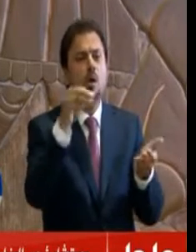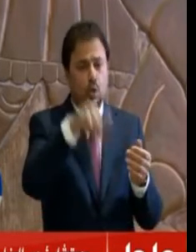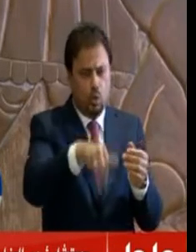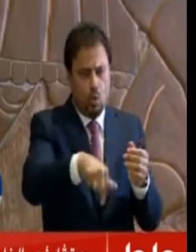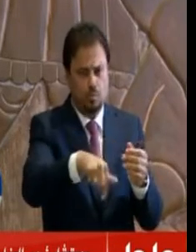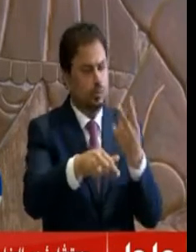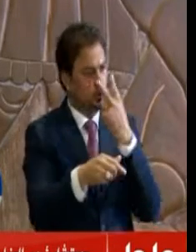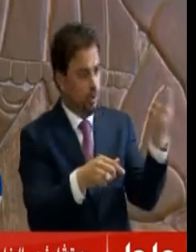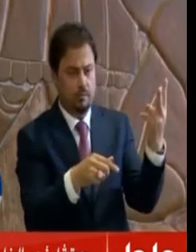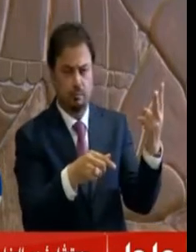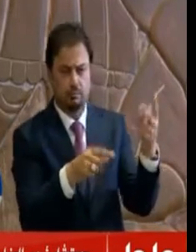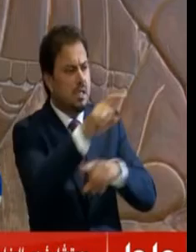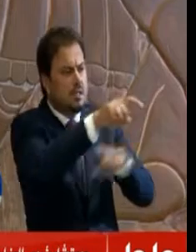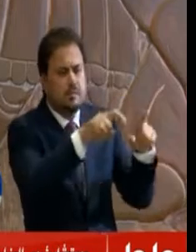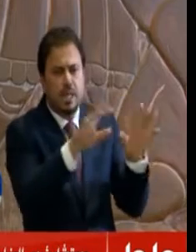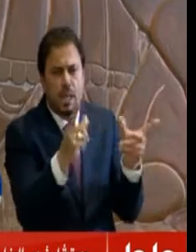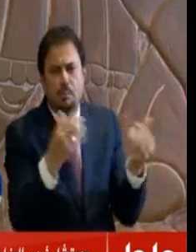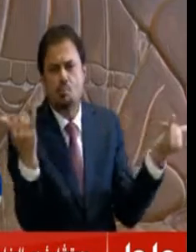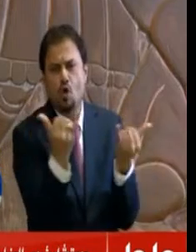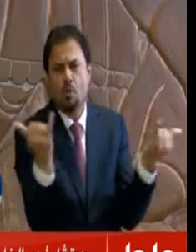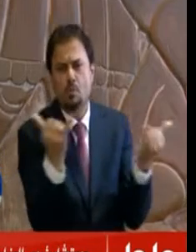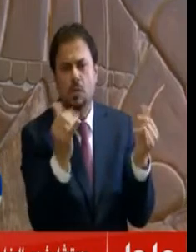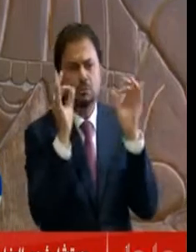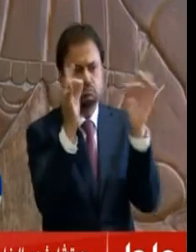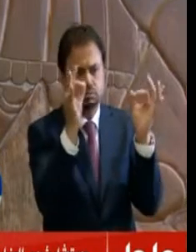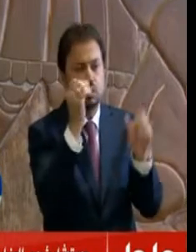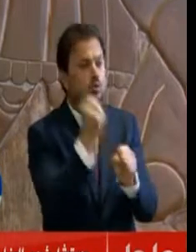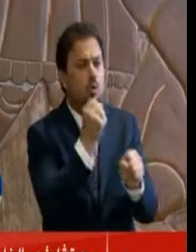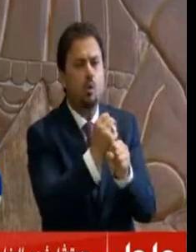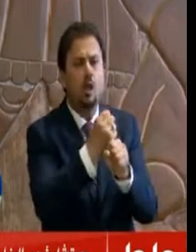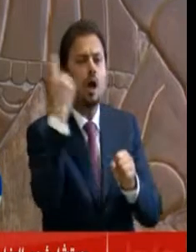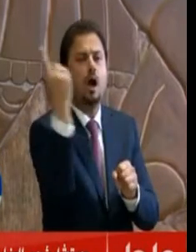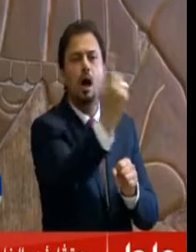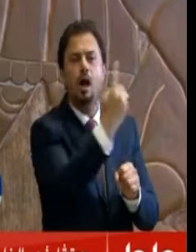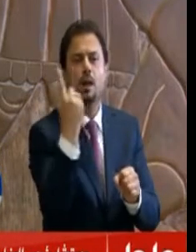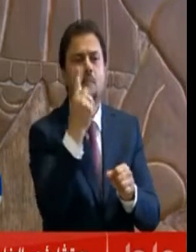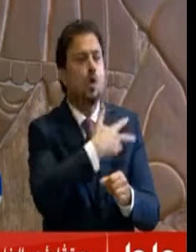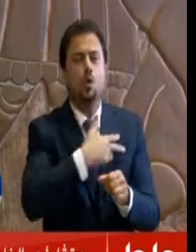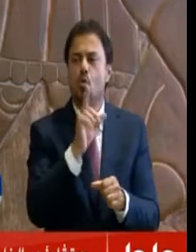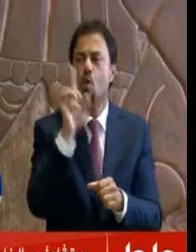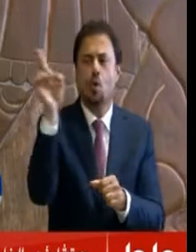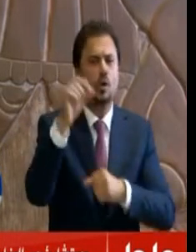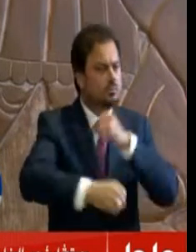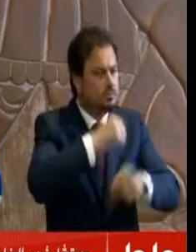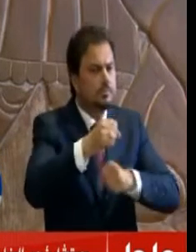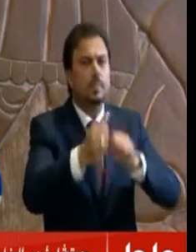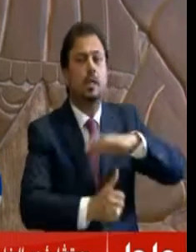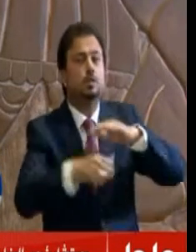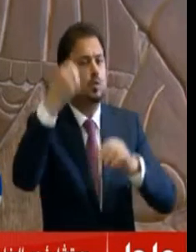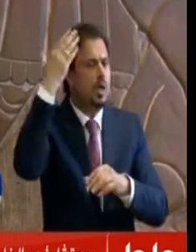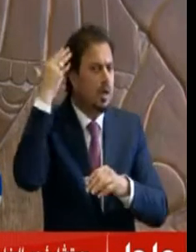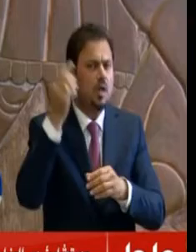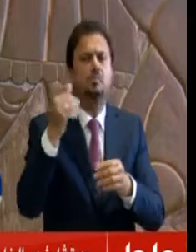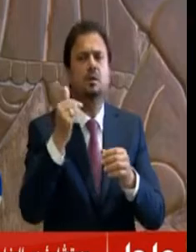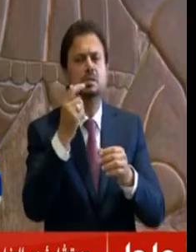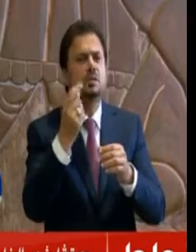اليوم وبتقييم مهم جدا على عمل استثنائي حرصت الحكومة ودولة الرئيس عليه،